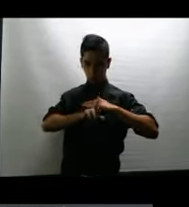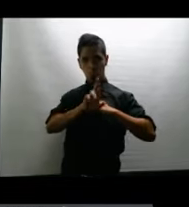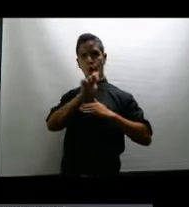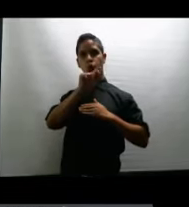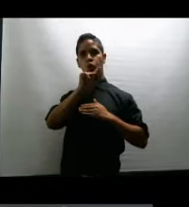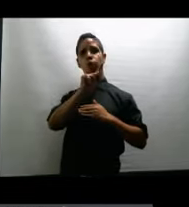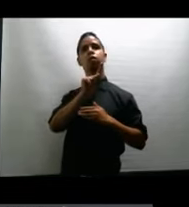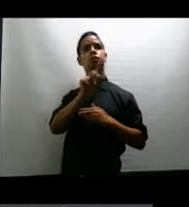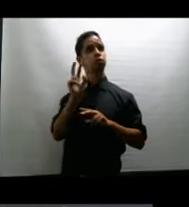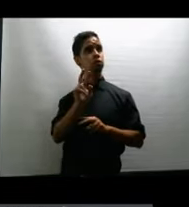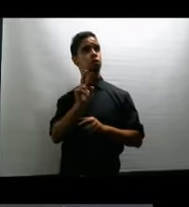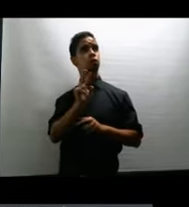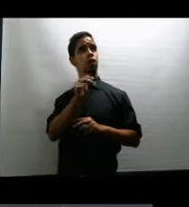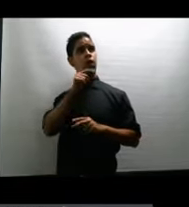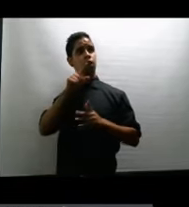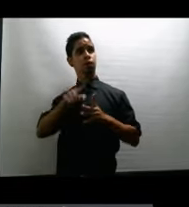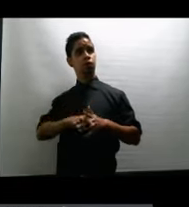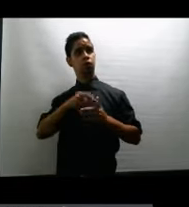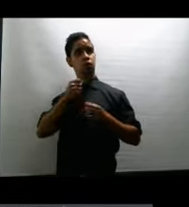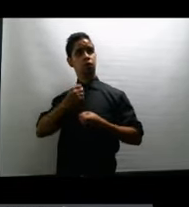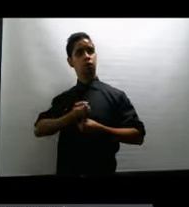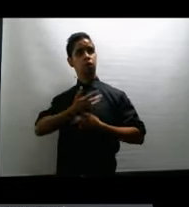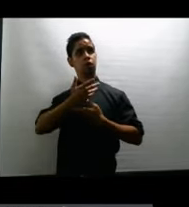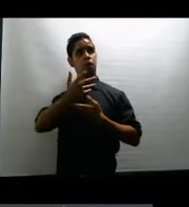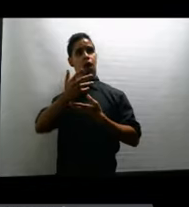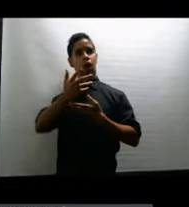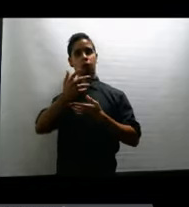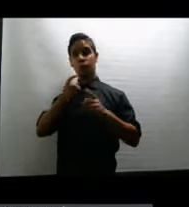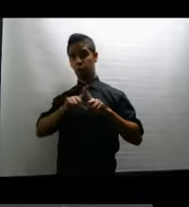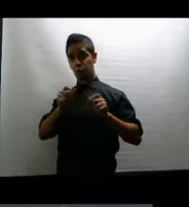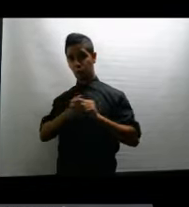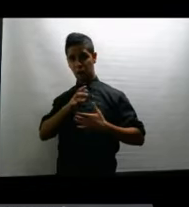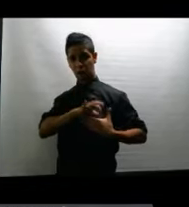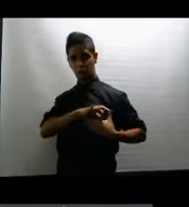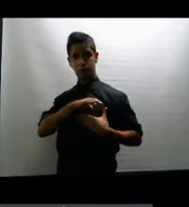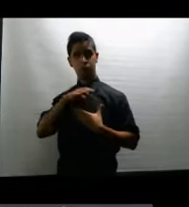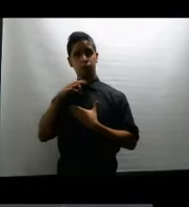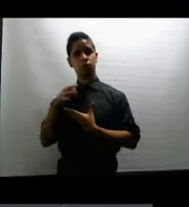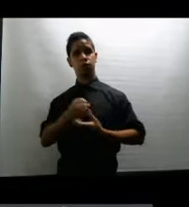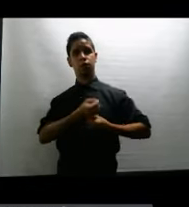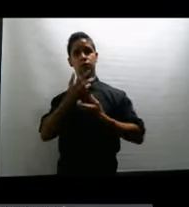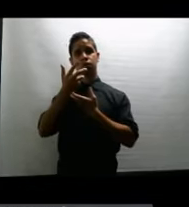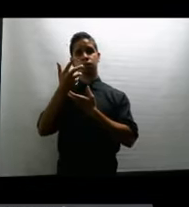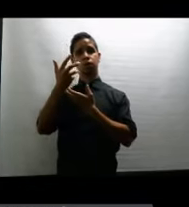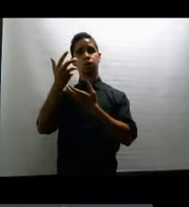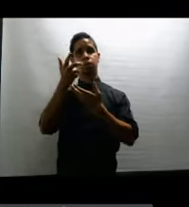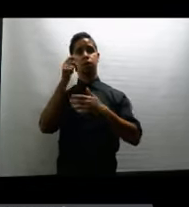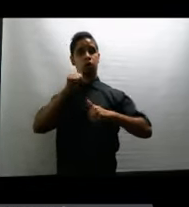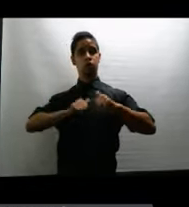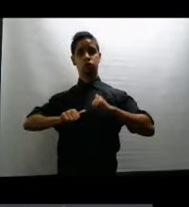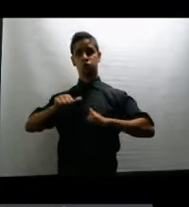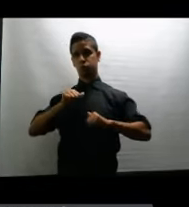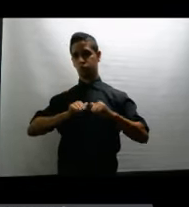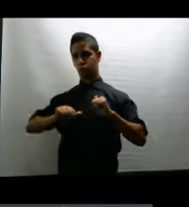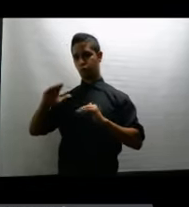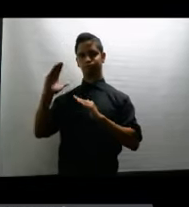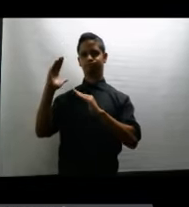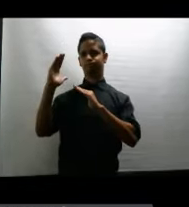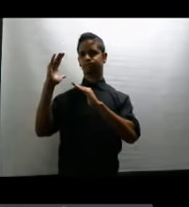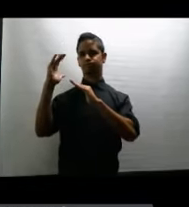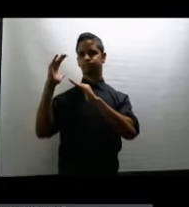ese momento comenzó a cantar con el alma. Y aquella función fue